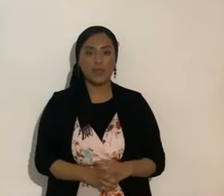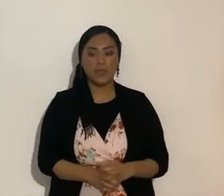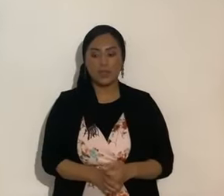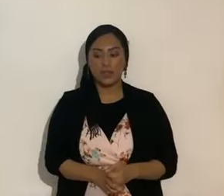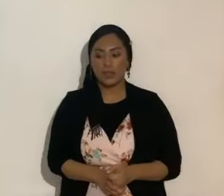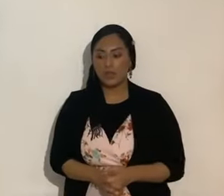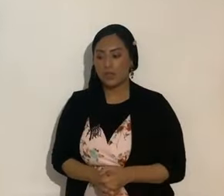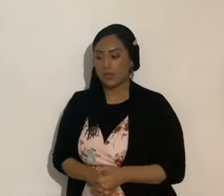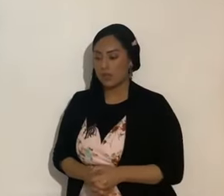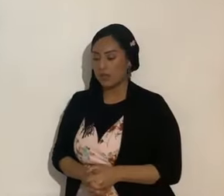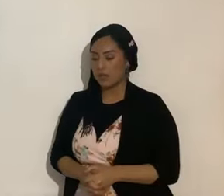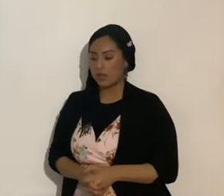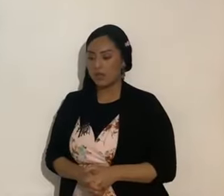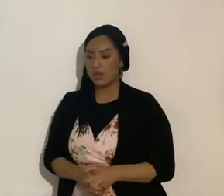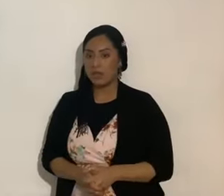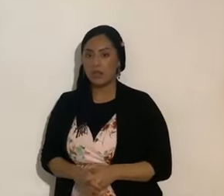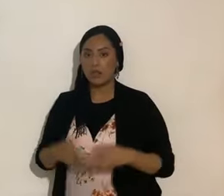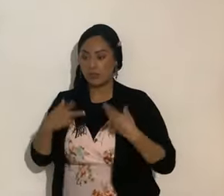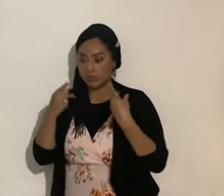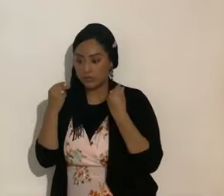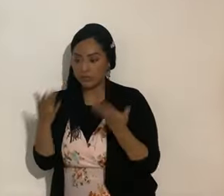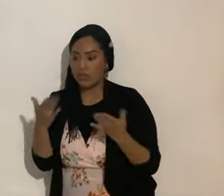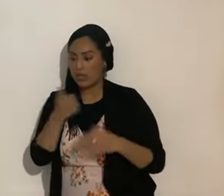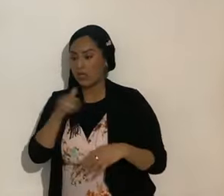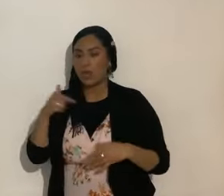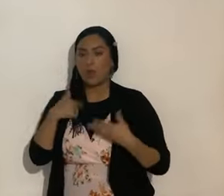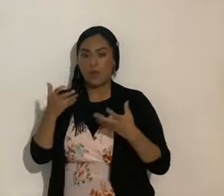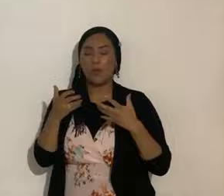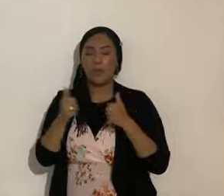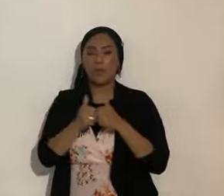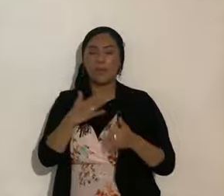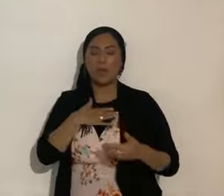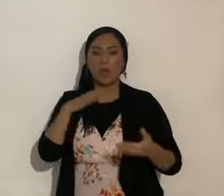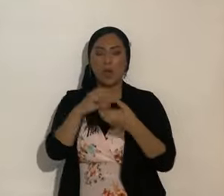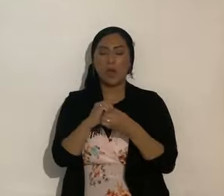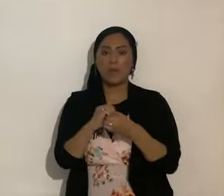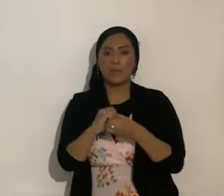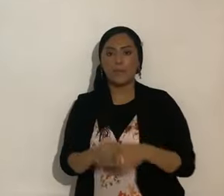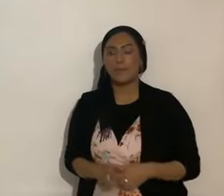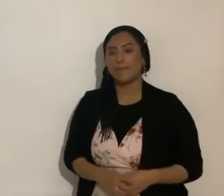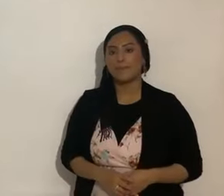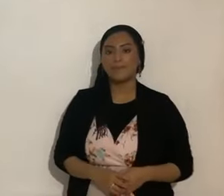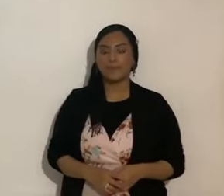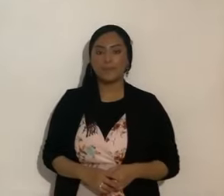permitido en la Torá hacer lo que yo quiero con lo mío. Tremendo, ¿verdad?